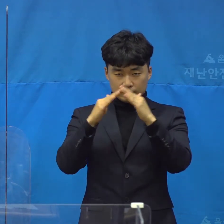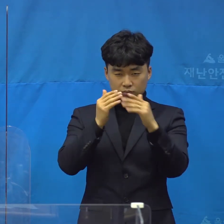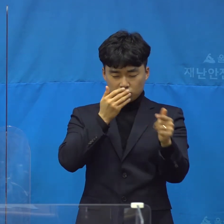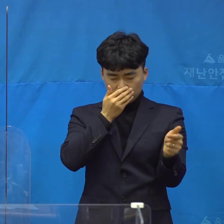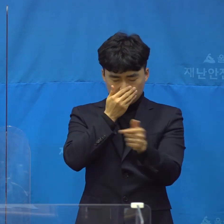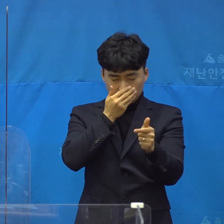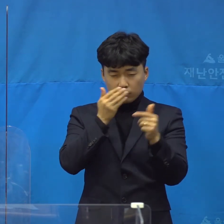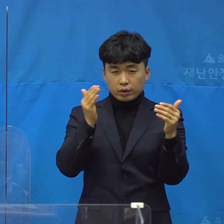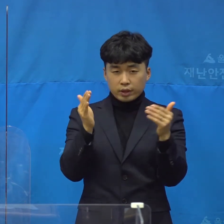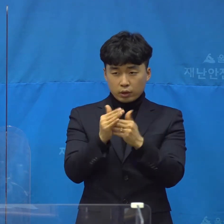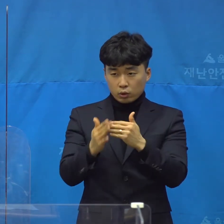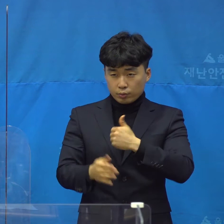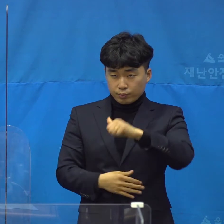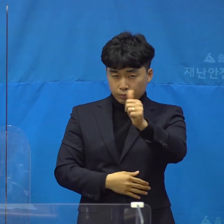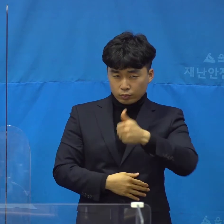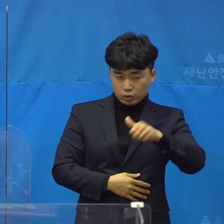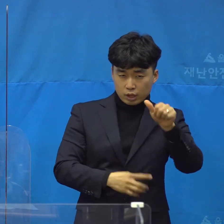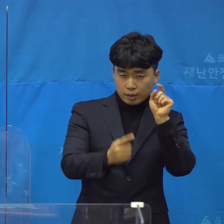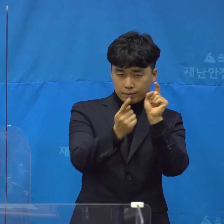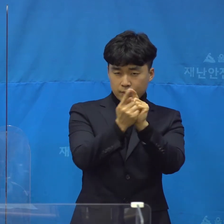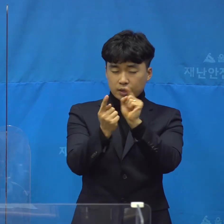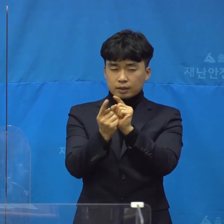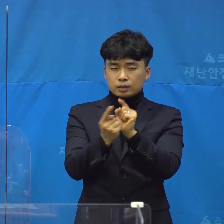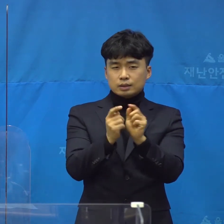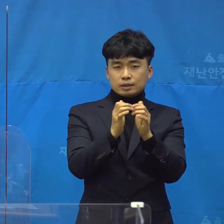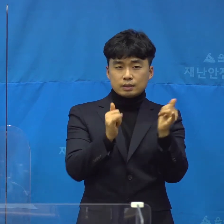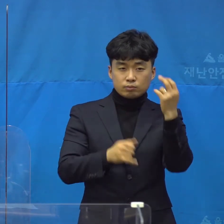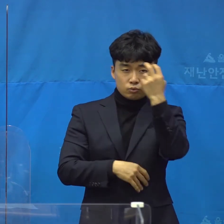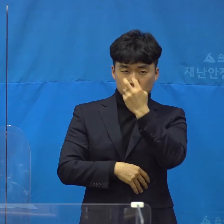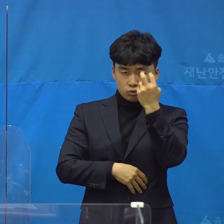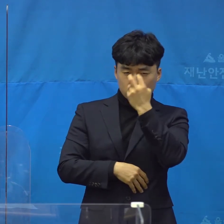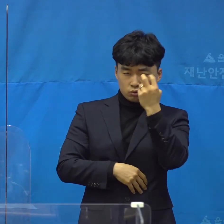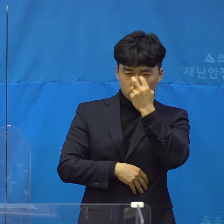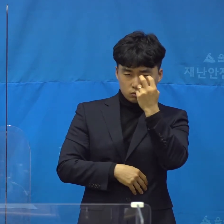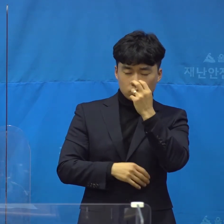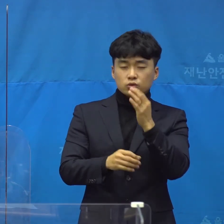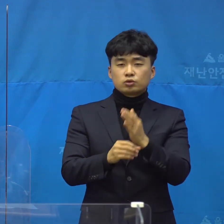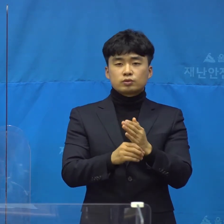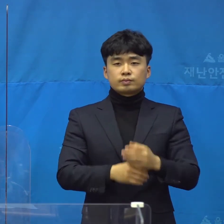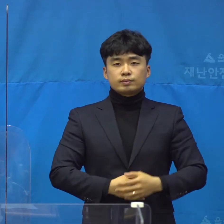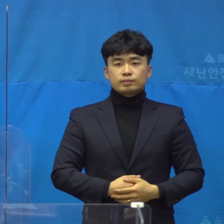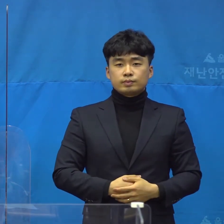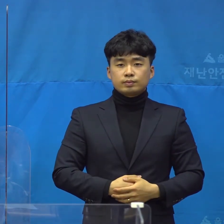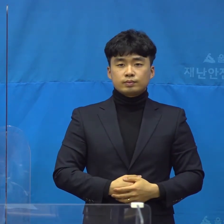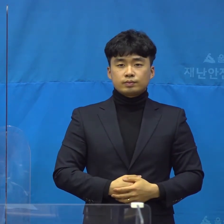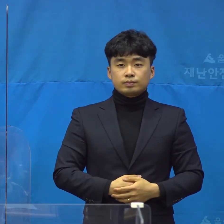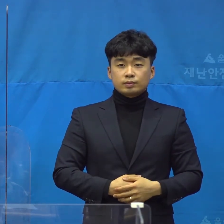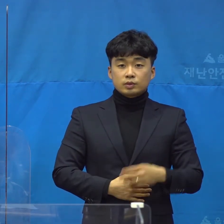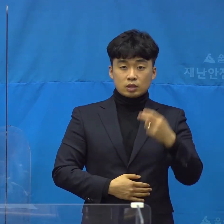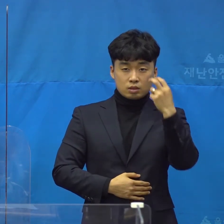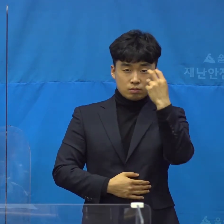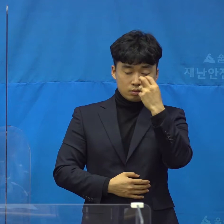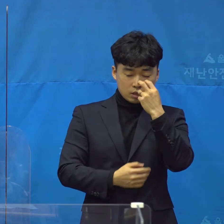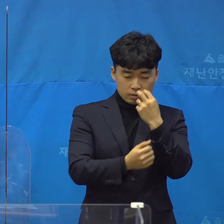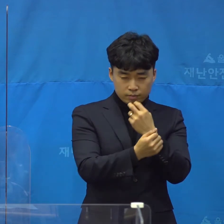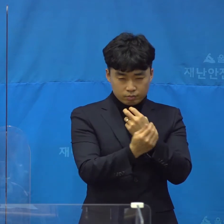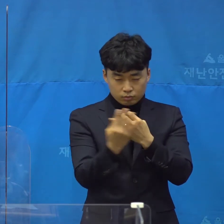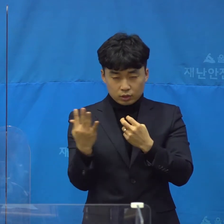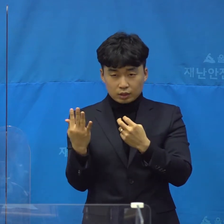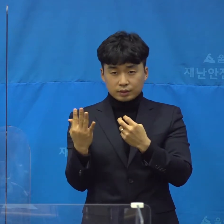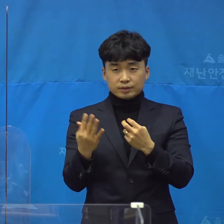완료하고 이동 경로와 추가 접촉자는 계속 조사 중에 있습니다. 검사 대상 및 검사